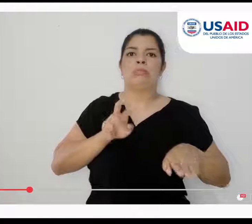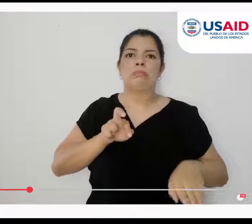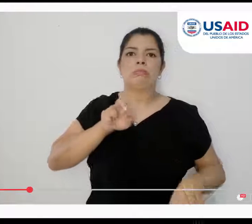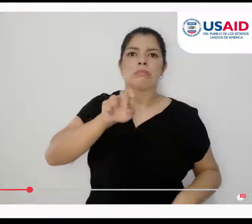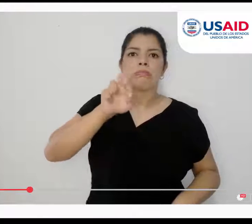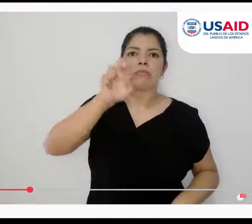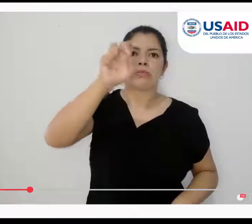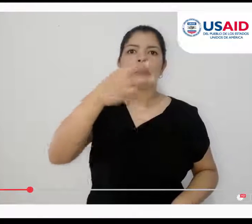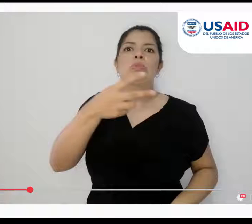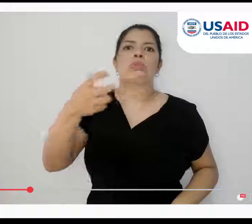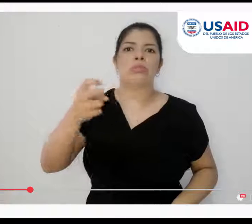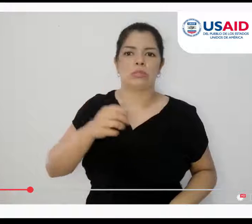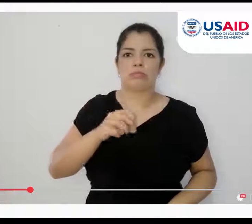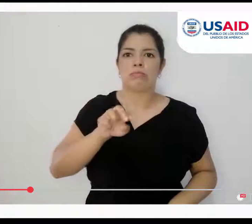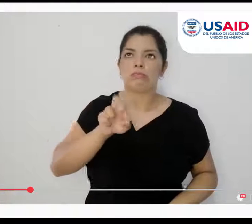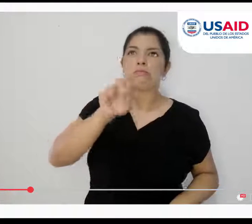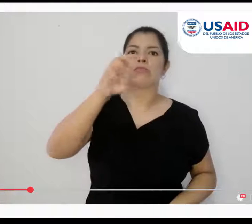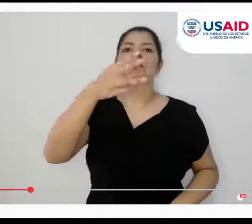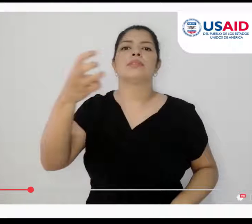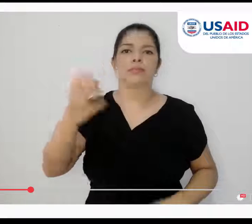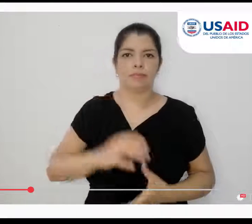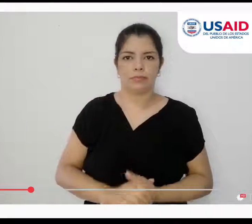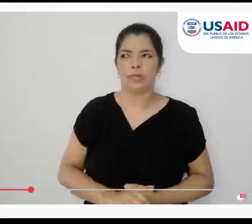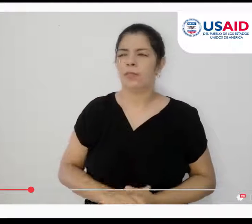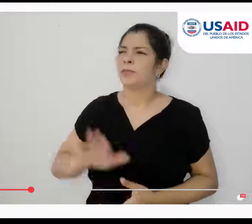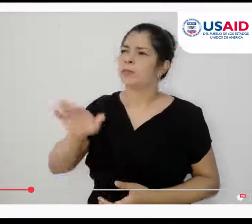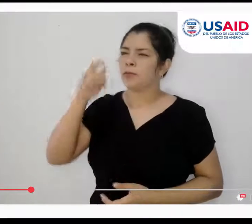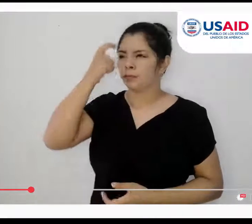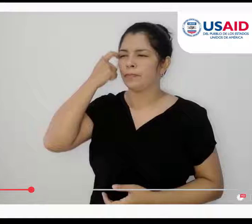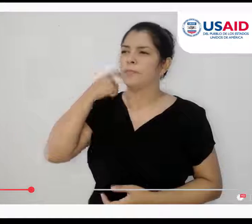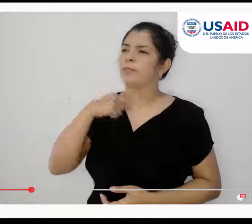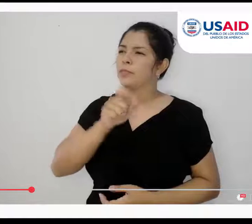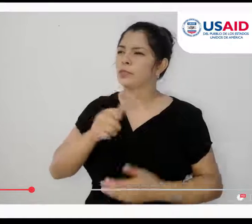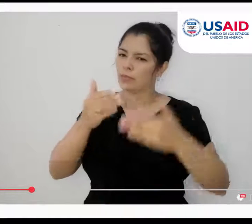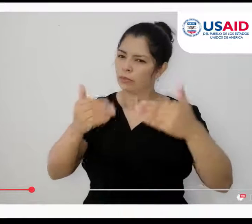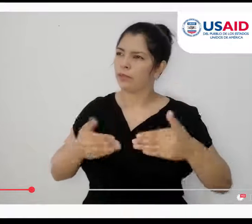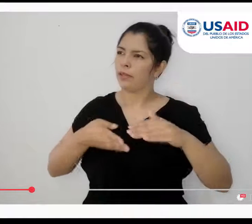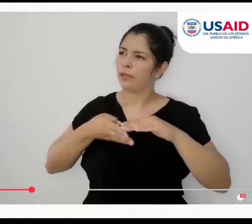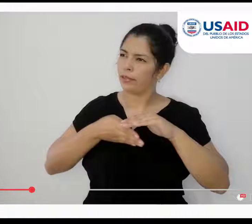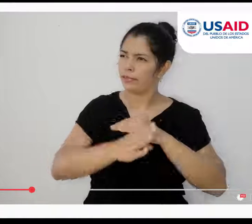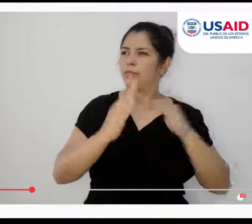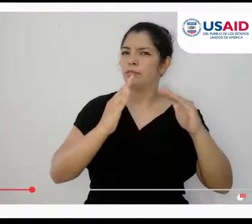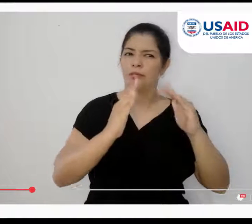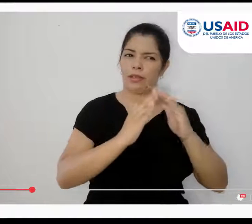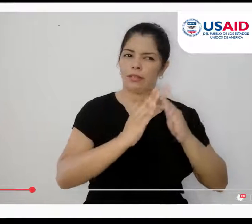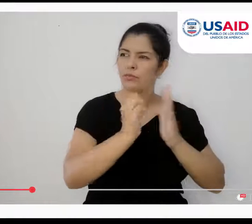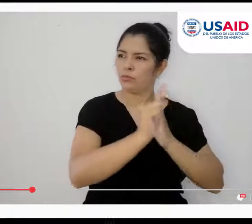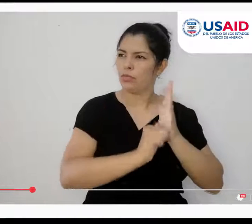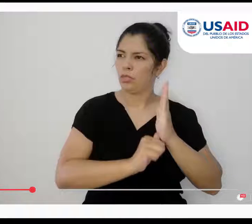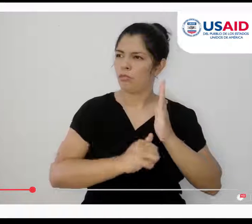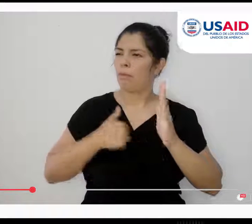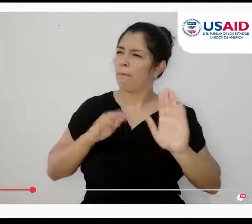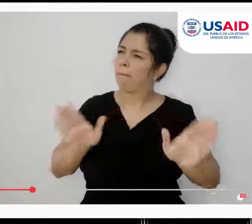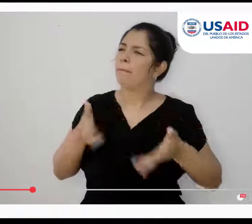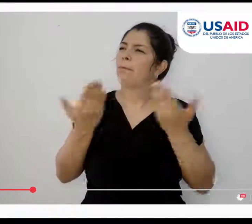¿Qué cree usted que hace falta generar para lograr fortalecer el acceso de las personas con discapacidad a programas de vivienda?